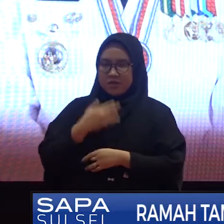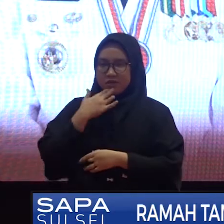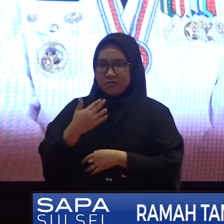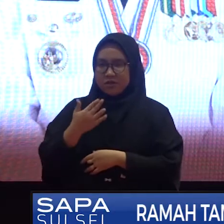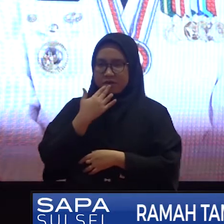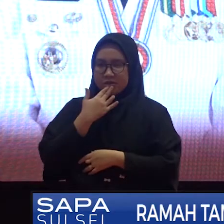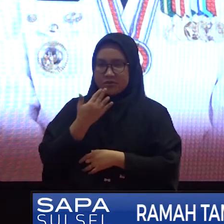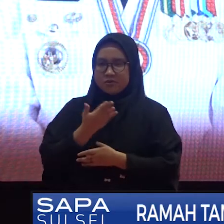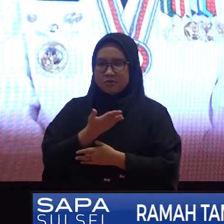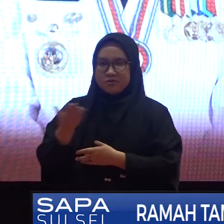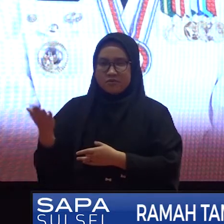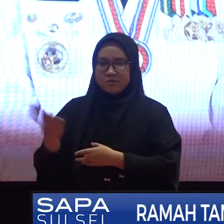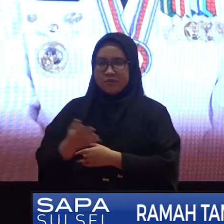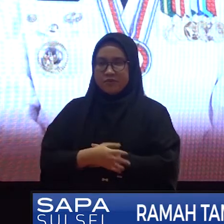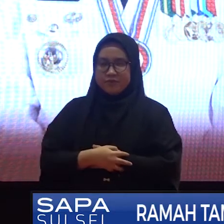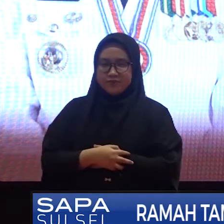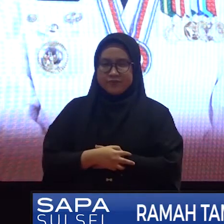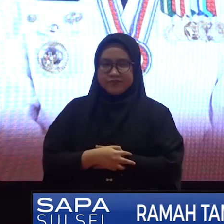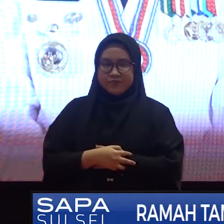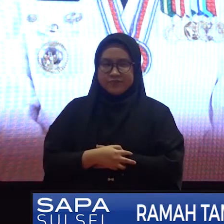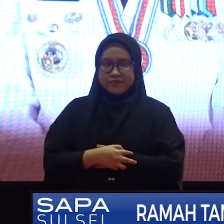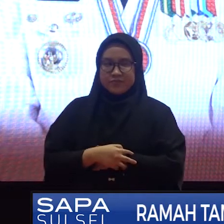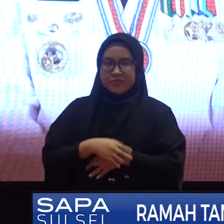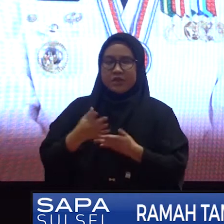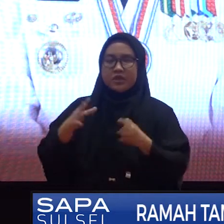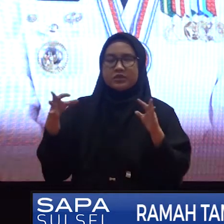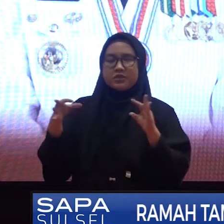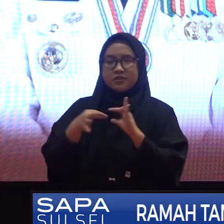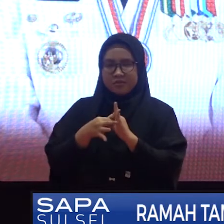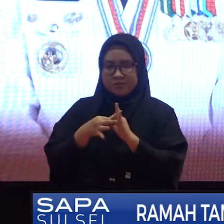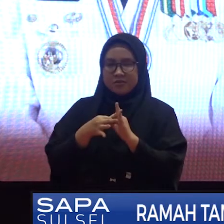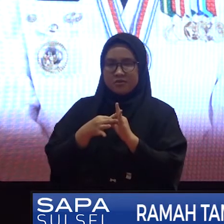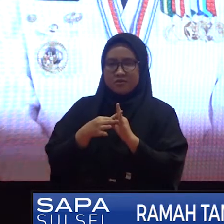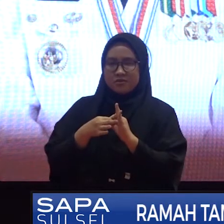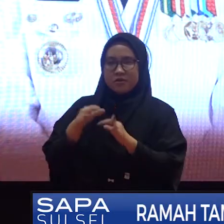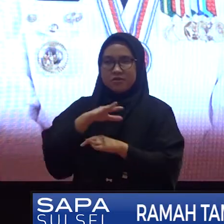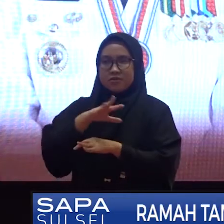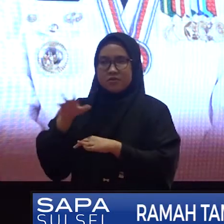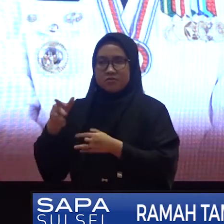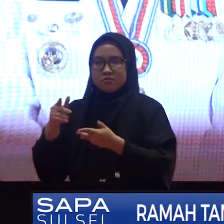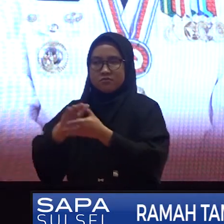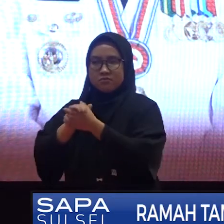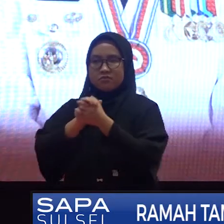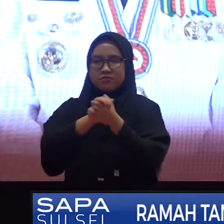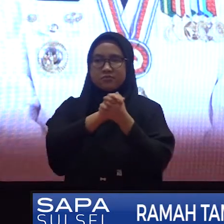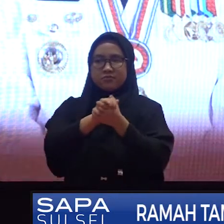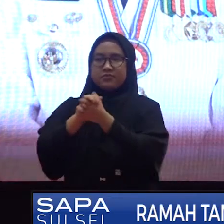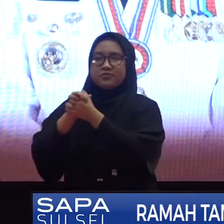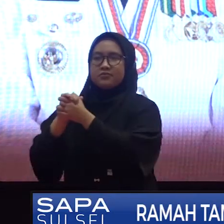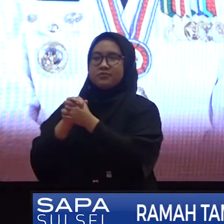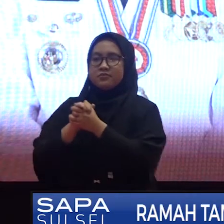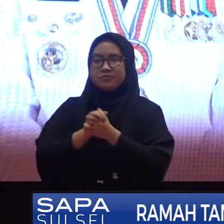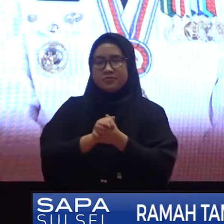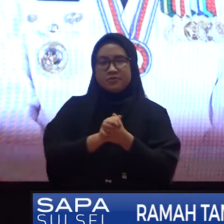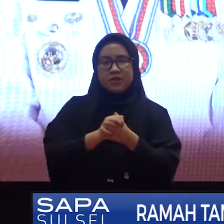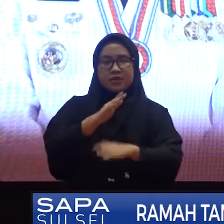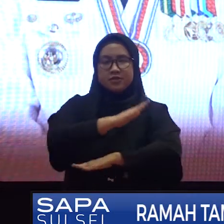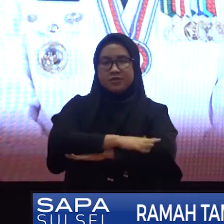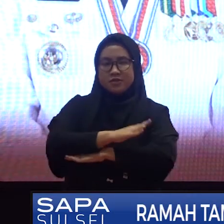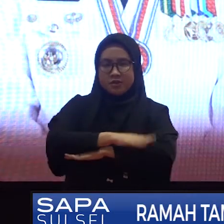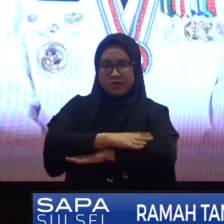kasih semoga kerja sama dan silaturahmi harmonisasi seperti ini kita jaga